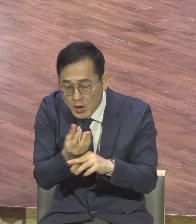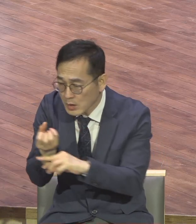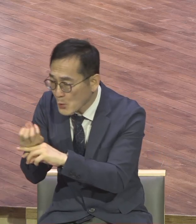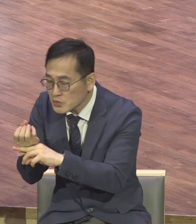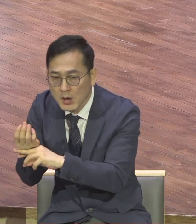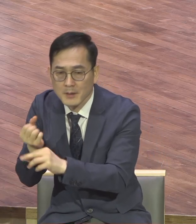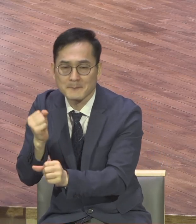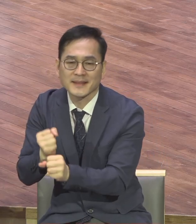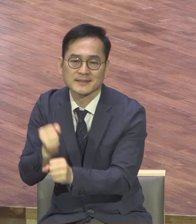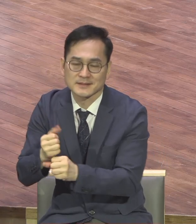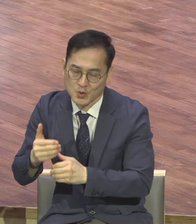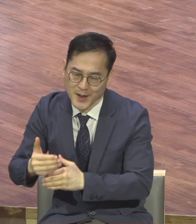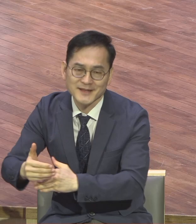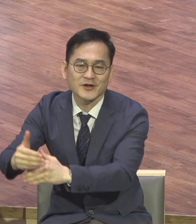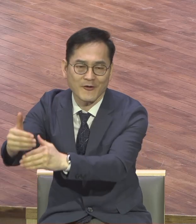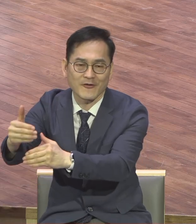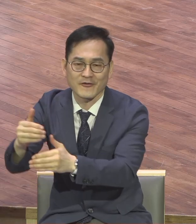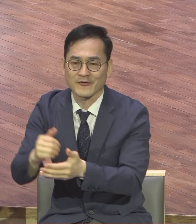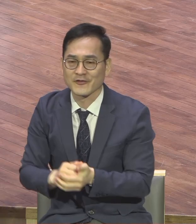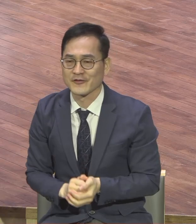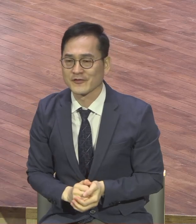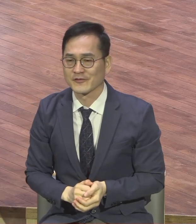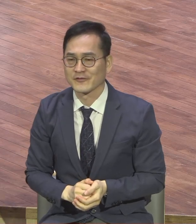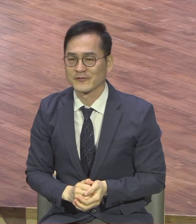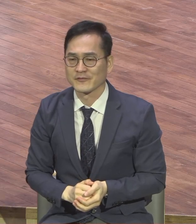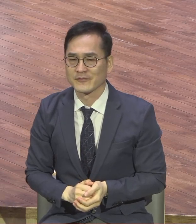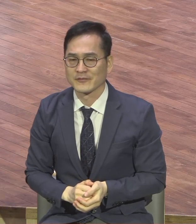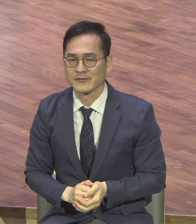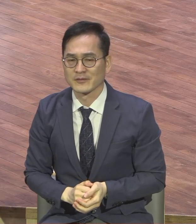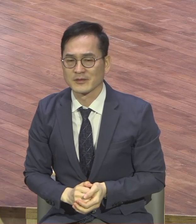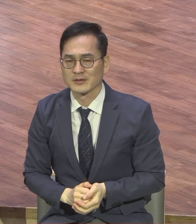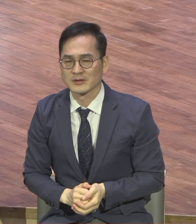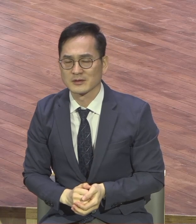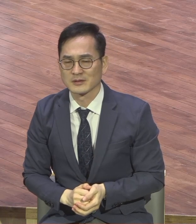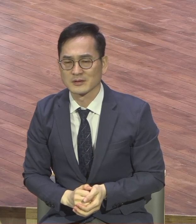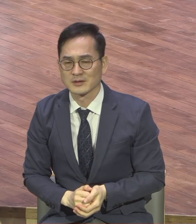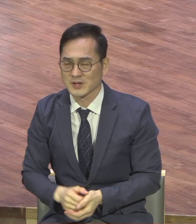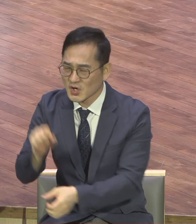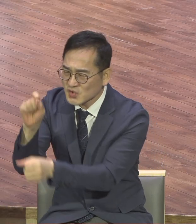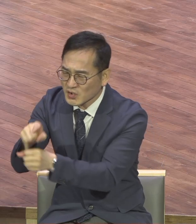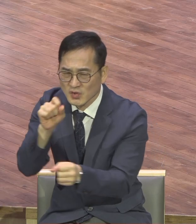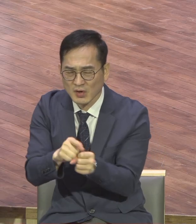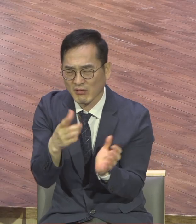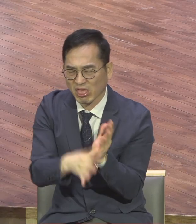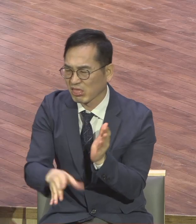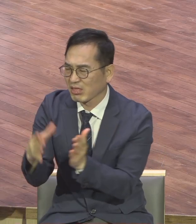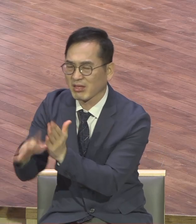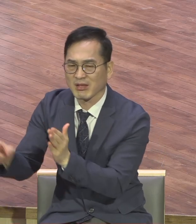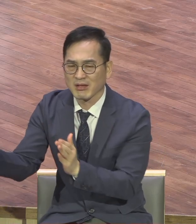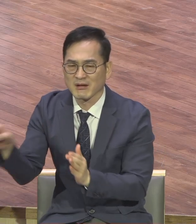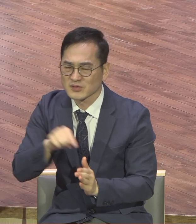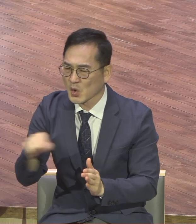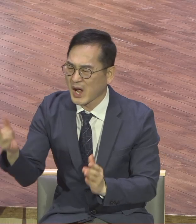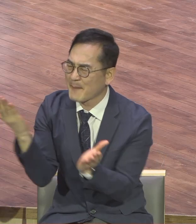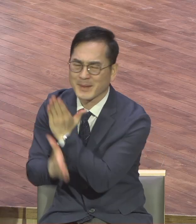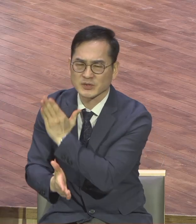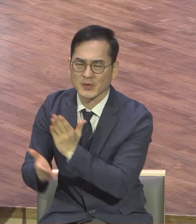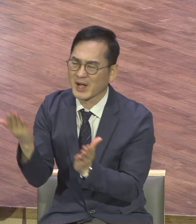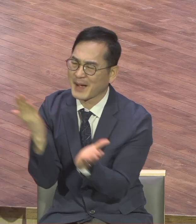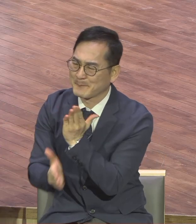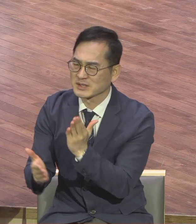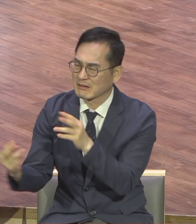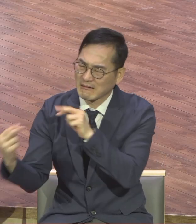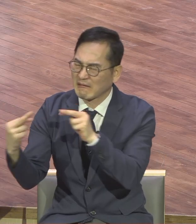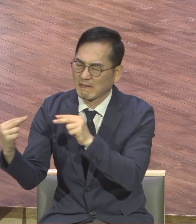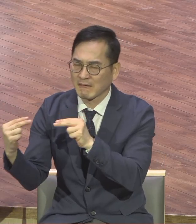참 멋진 말이죠. 서로 못난 성격, 이걸 마음에 맞지 않는 이런